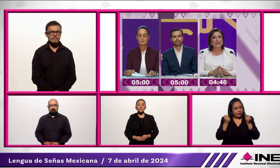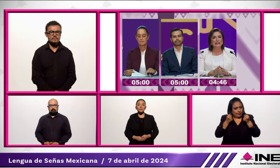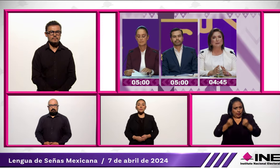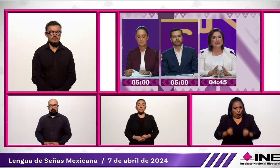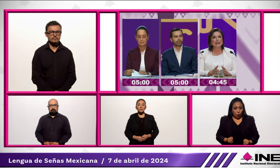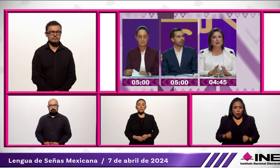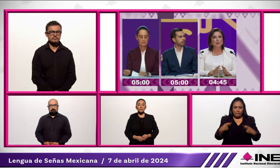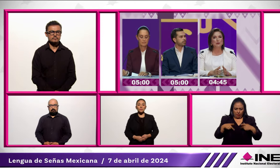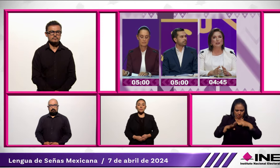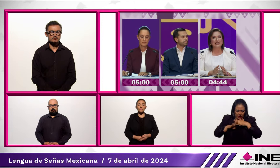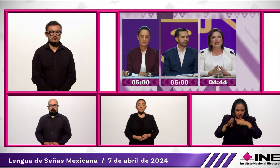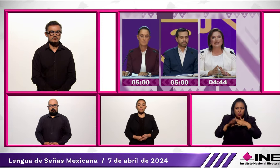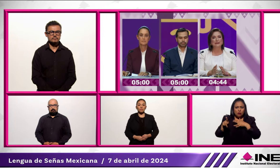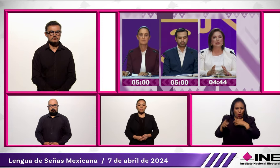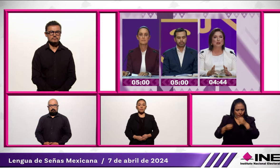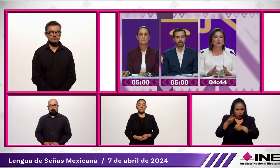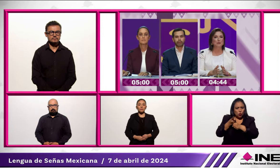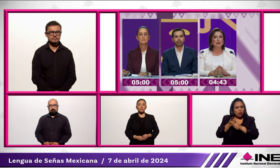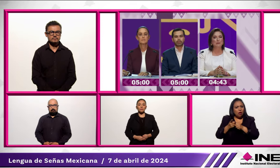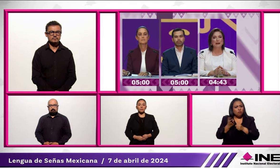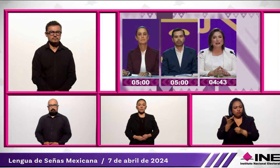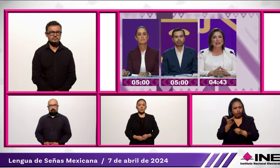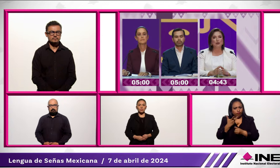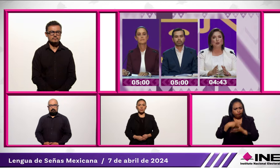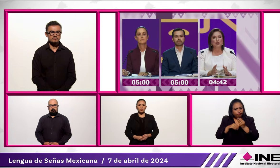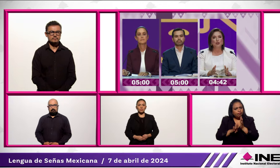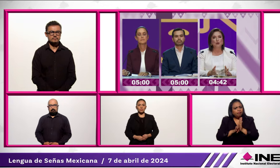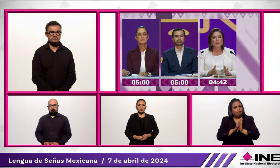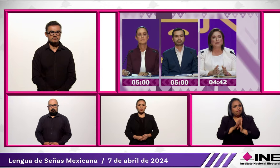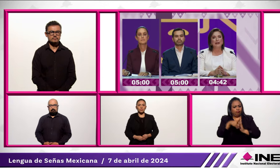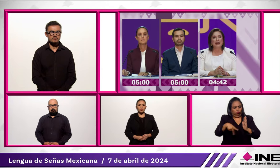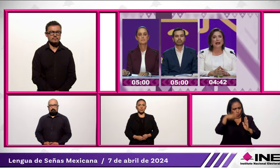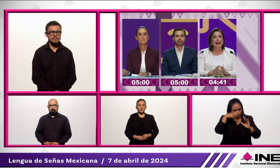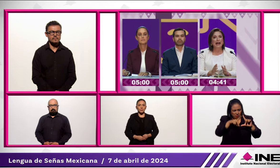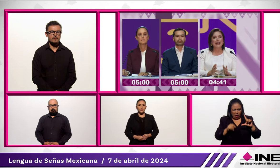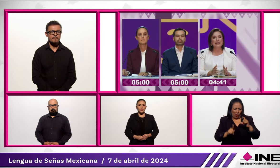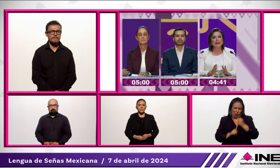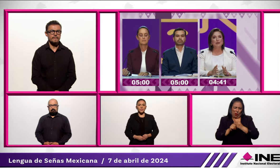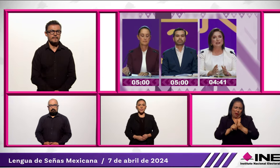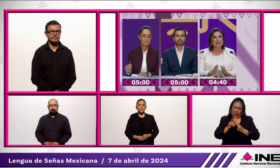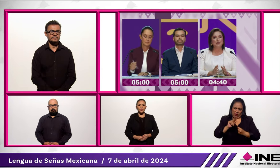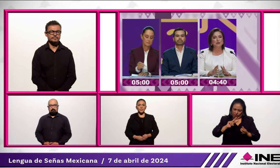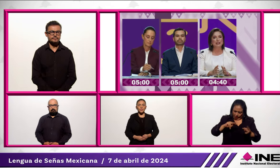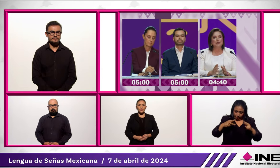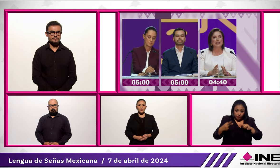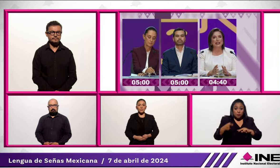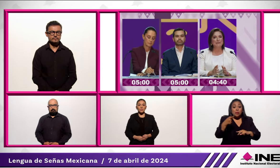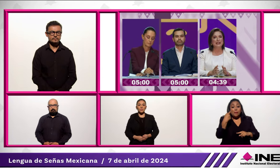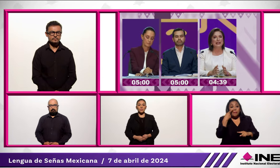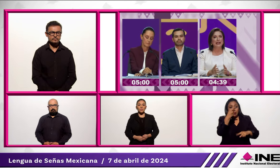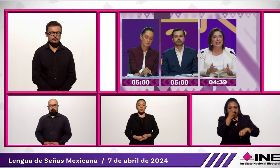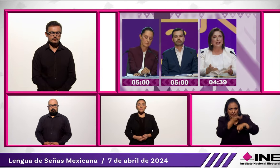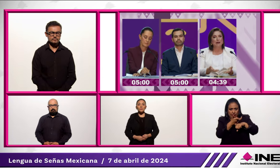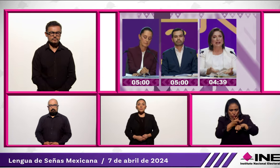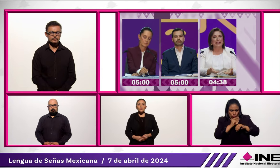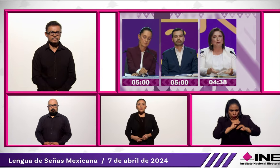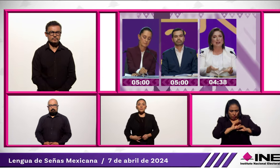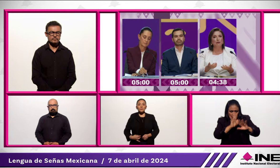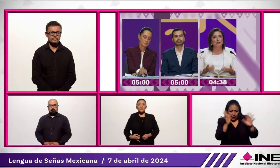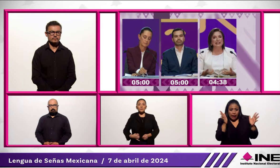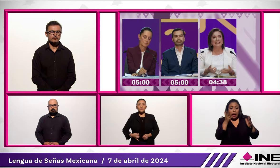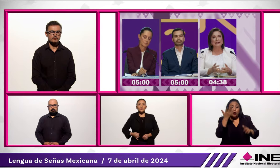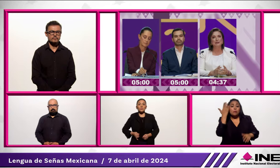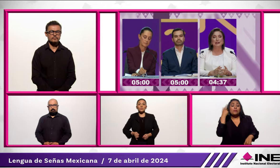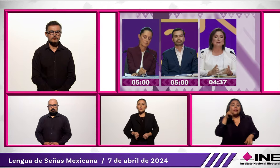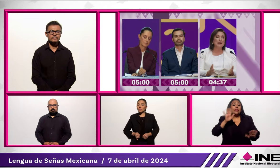los migrantes pueden ser una oportunidad de crecimiento económico para México, no un problema. Hay que ver con Estados Unidos claramente.